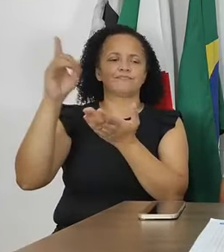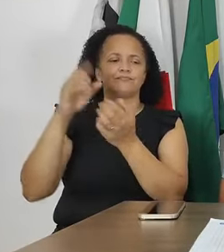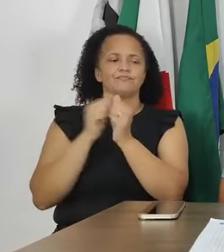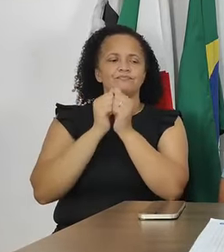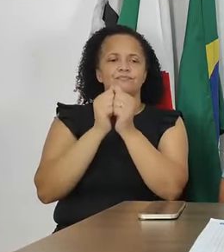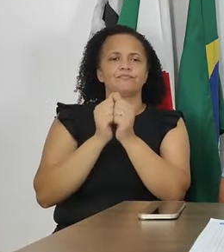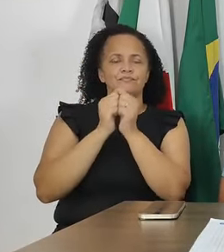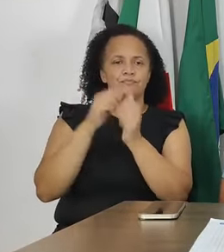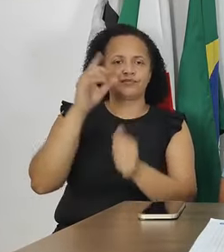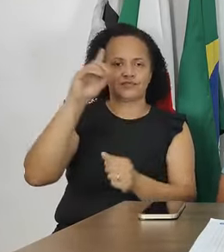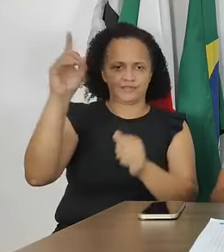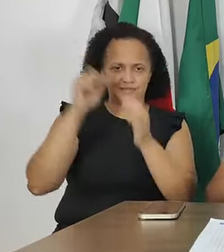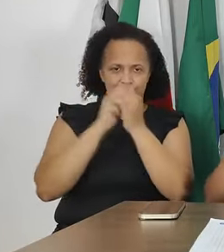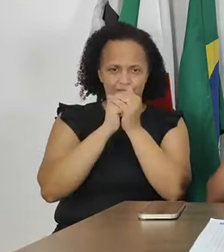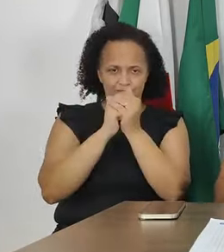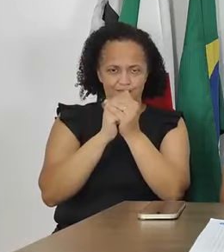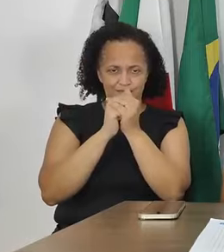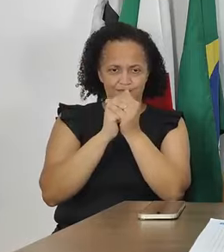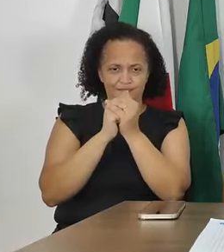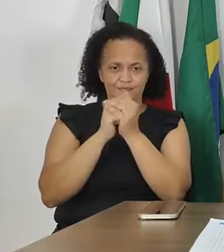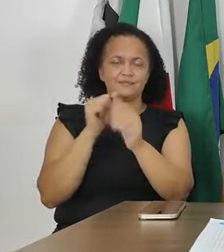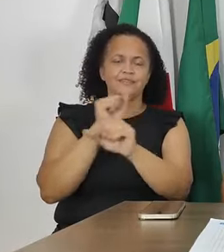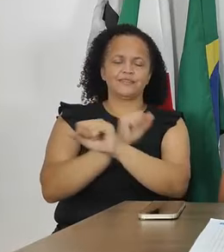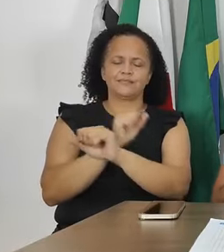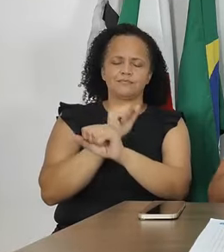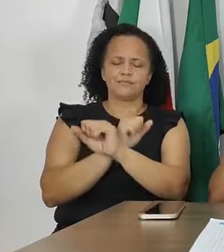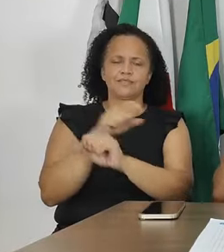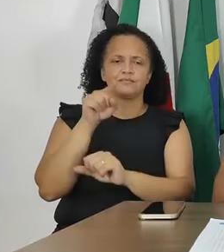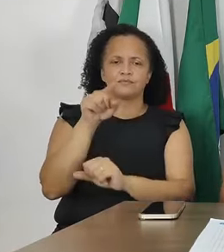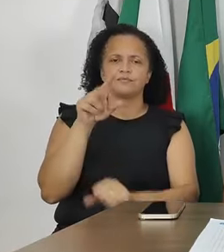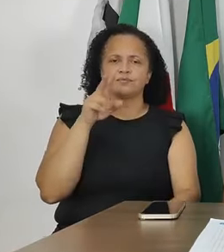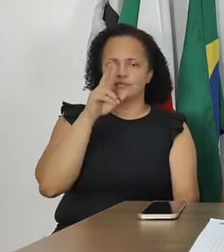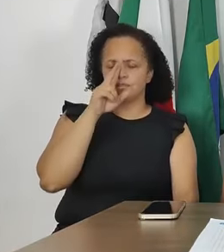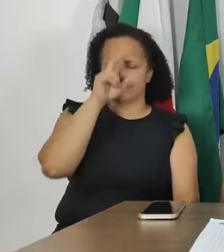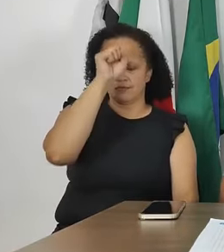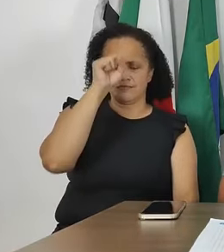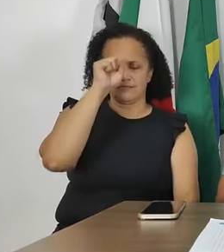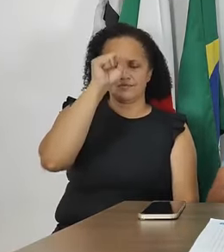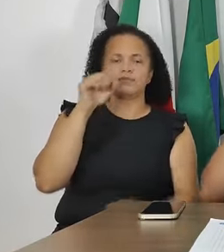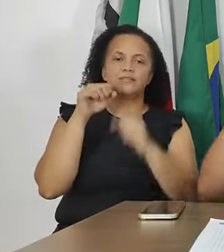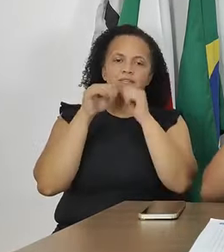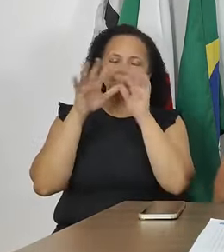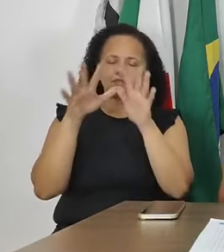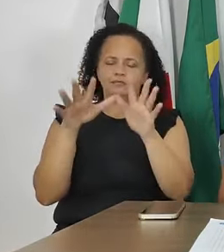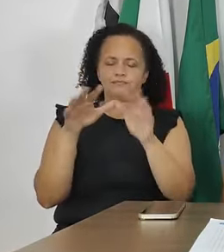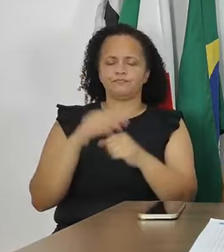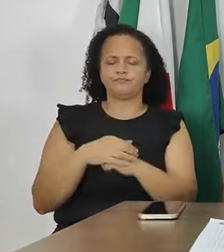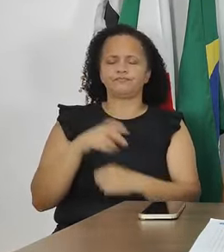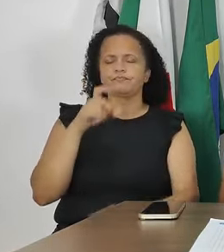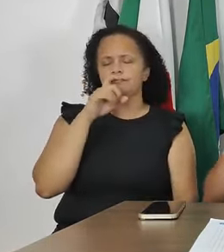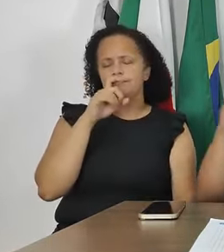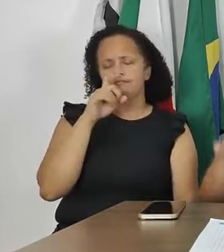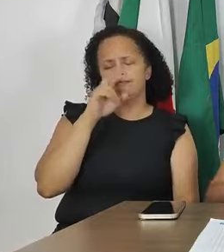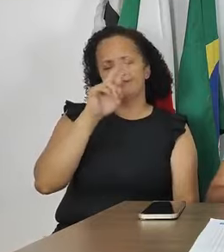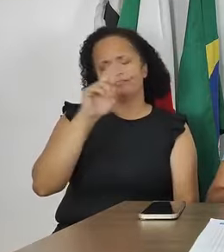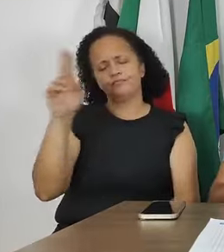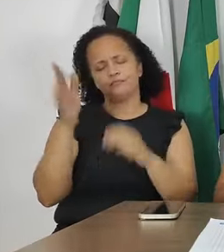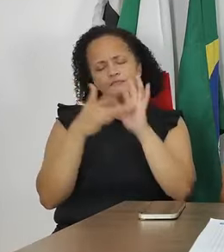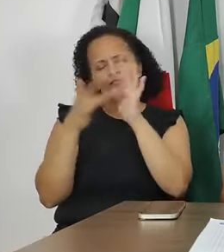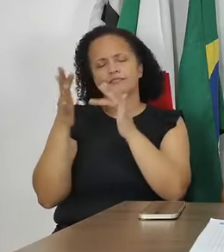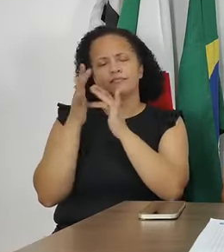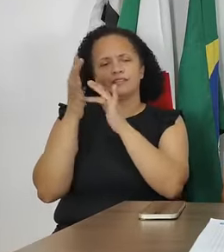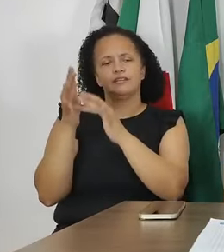com Deus. Amém? Espero que tenha te edificado e que seja de grande proveito para você. Pai, em nome de Jesus, eu quero te